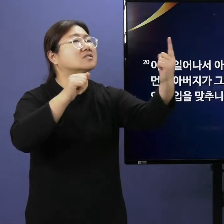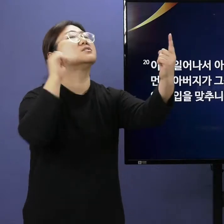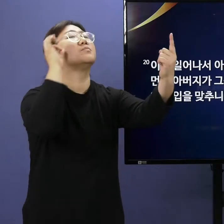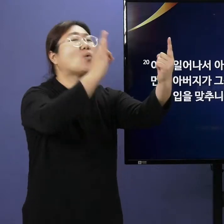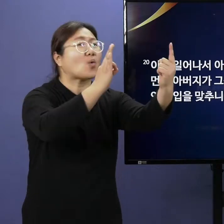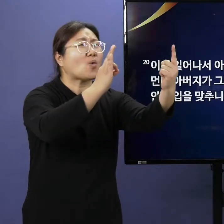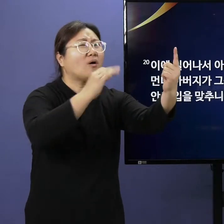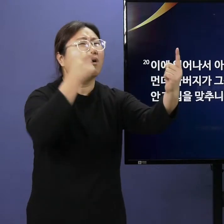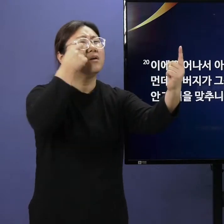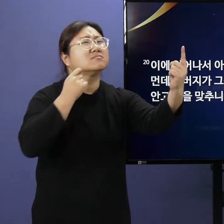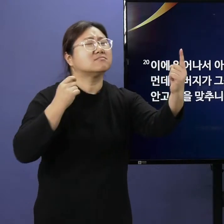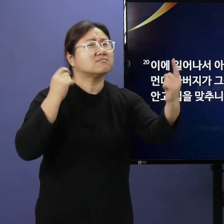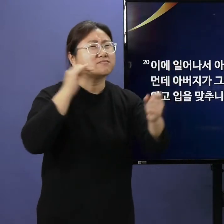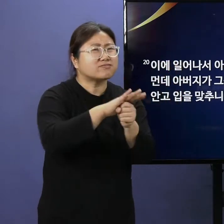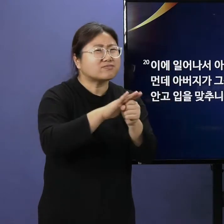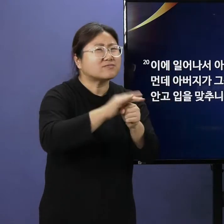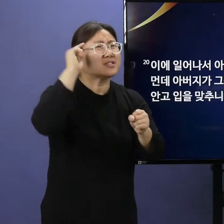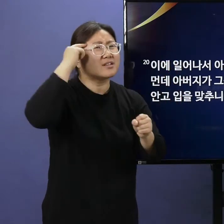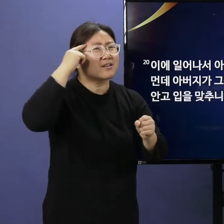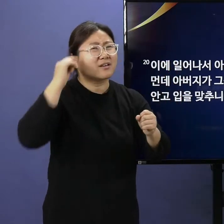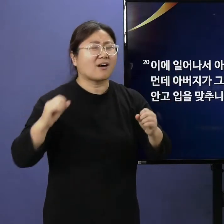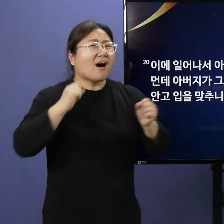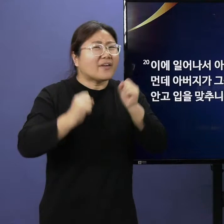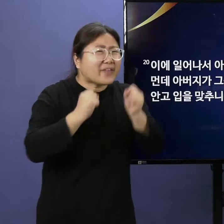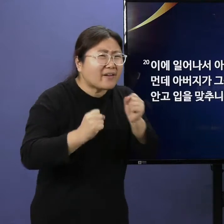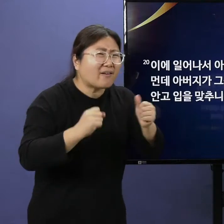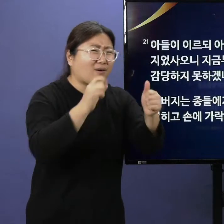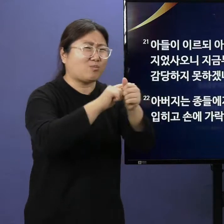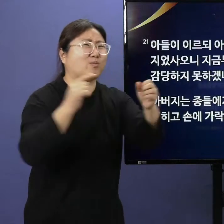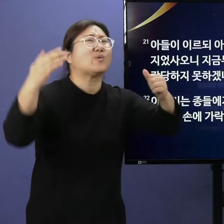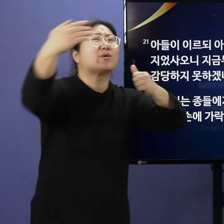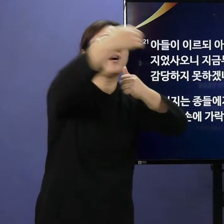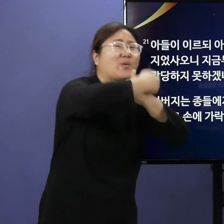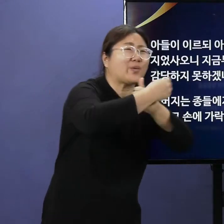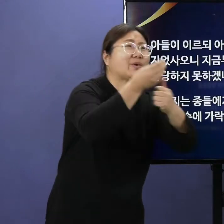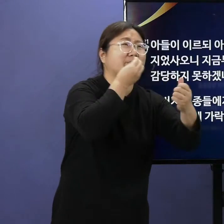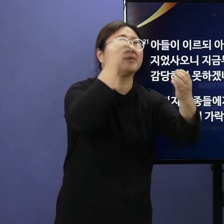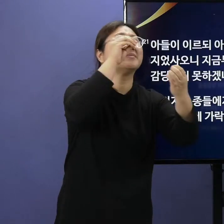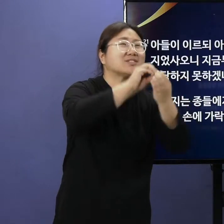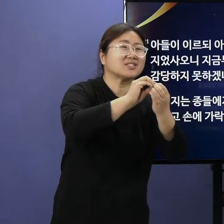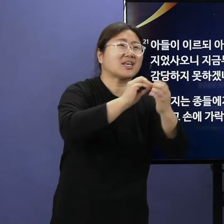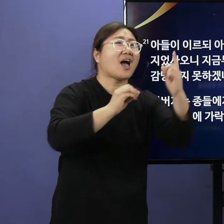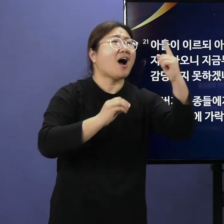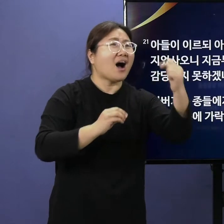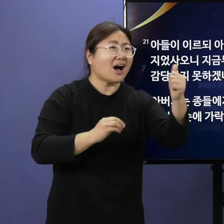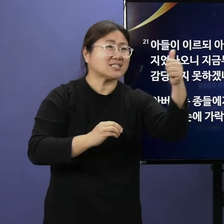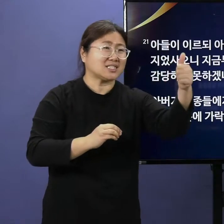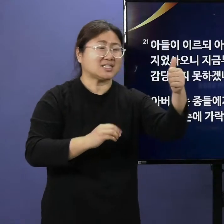그를 보고 치근히 여겨 달려가 목을 안고 입을 맞추니